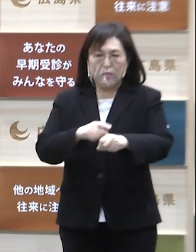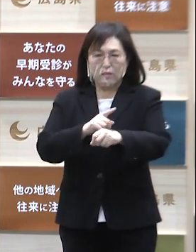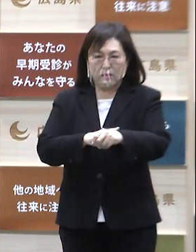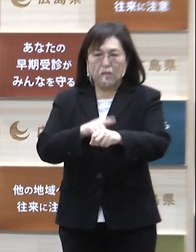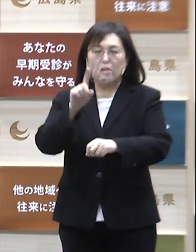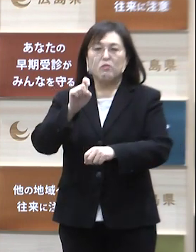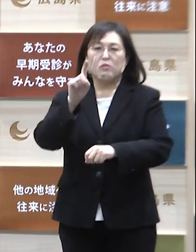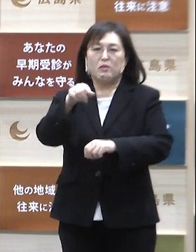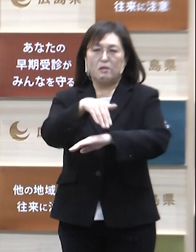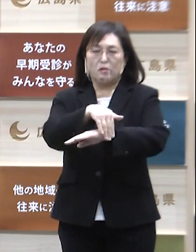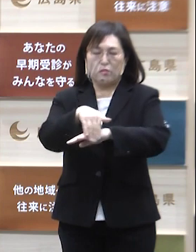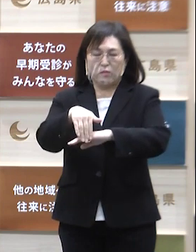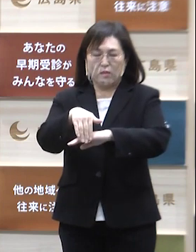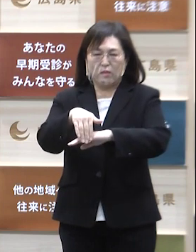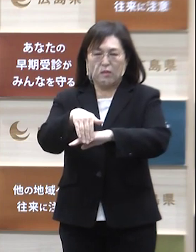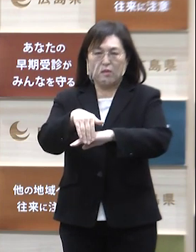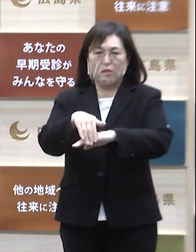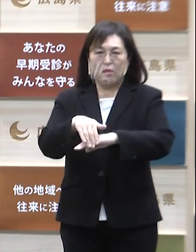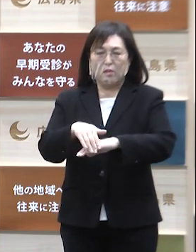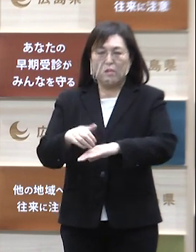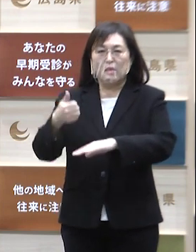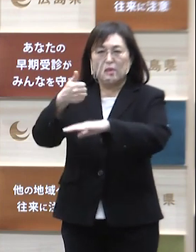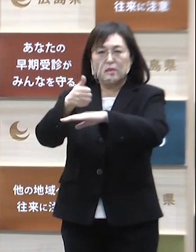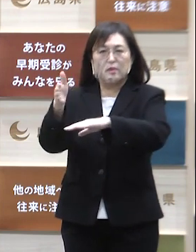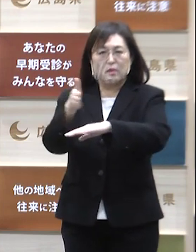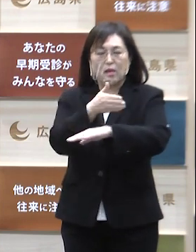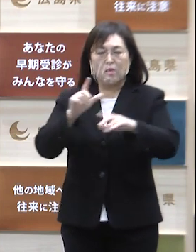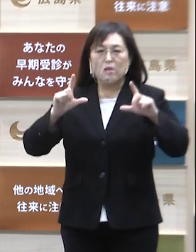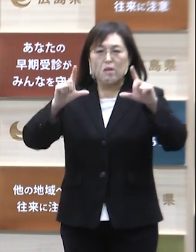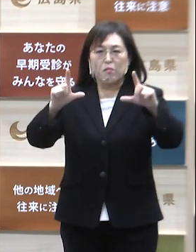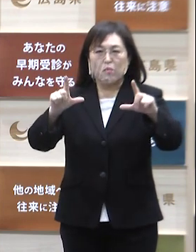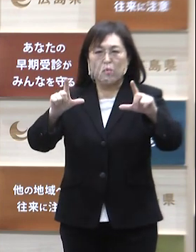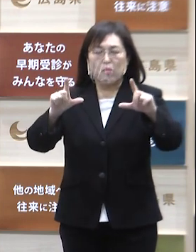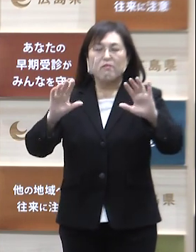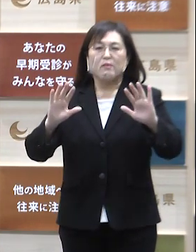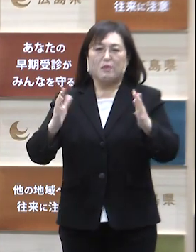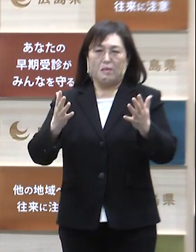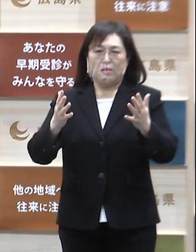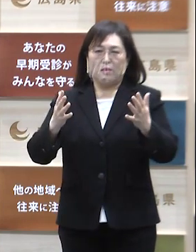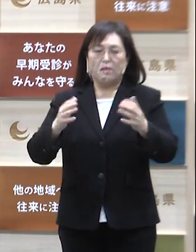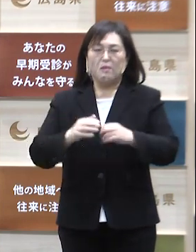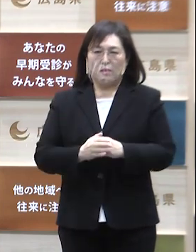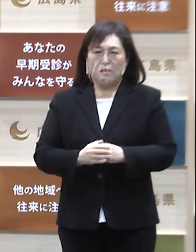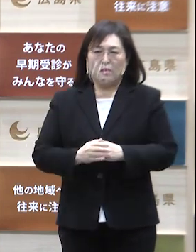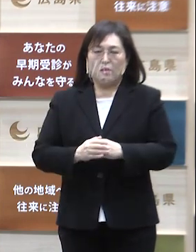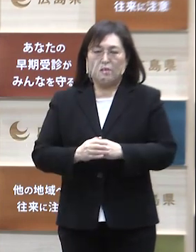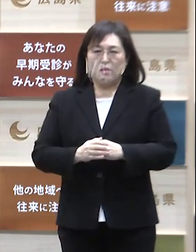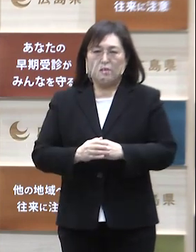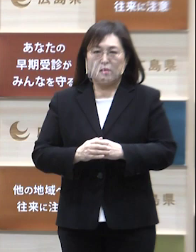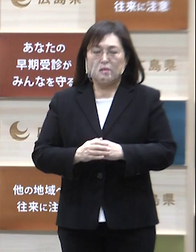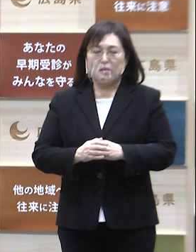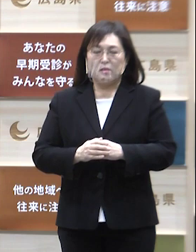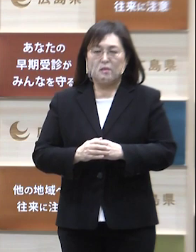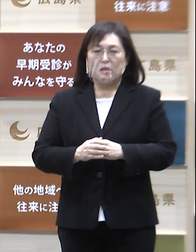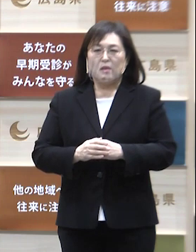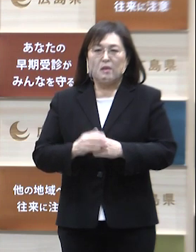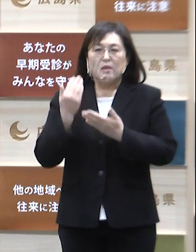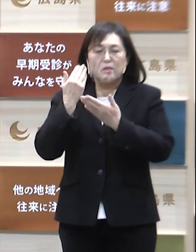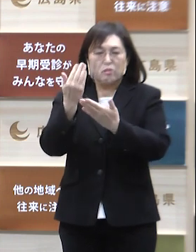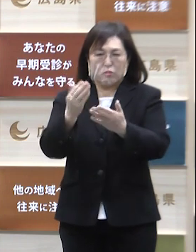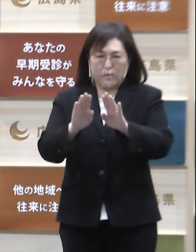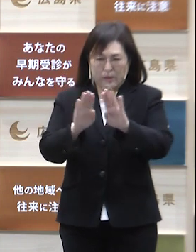。本日は知事からの発表項目はありませんので、管理者質問に入らせていただきます。